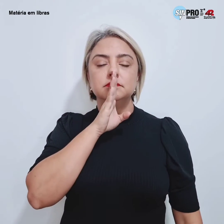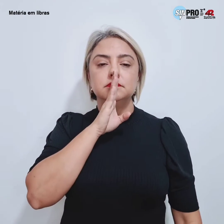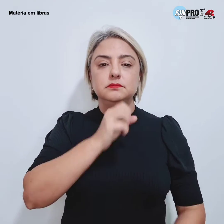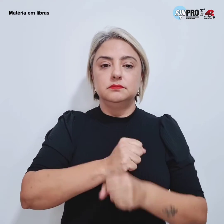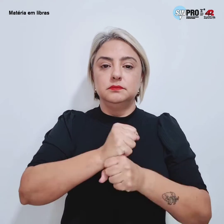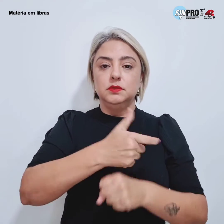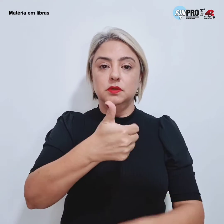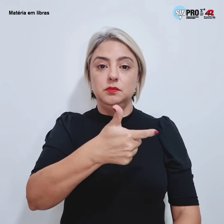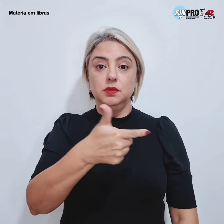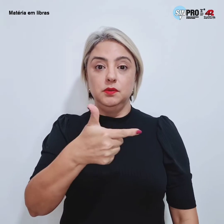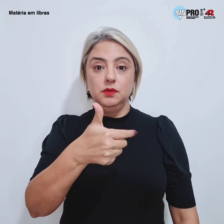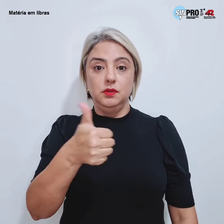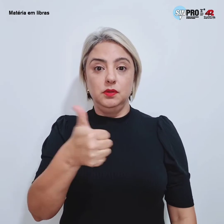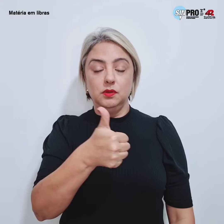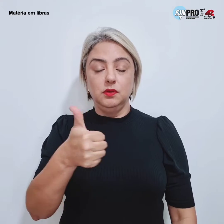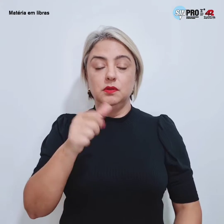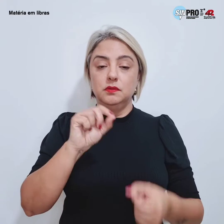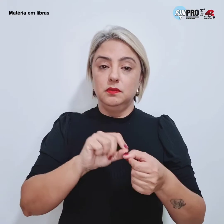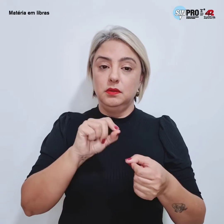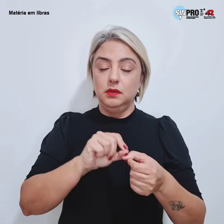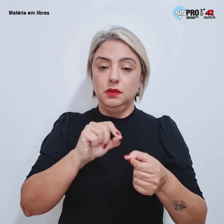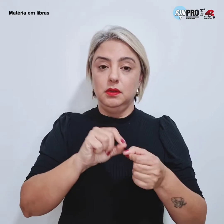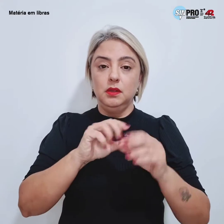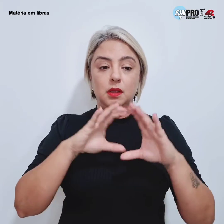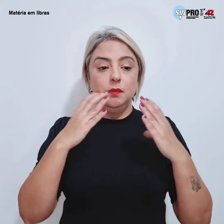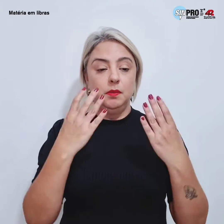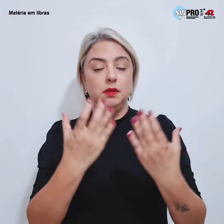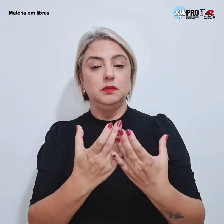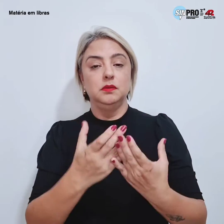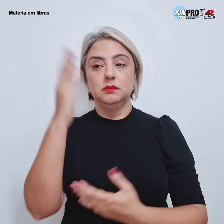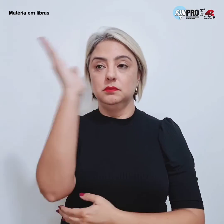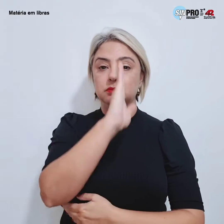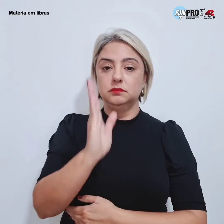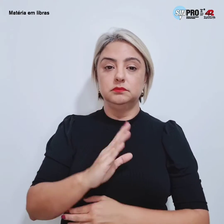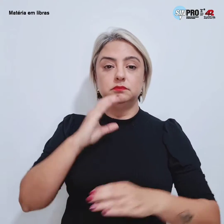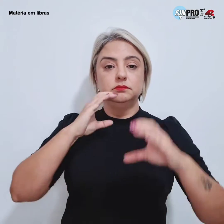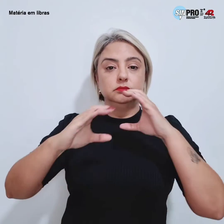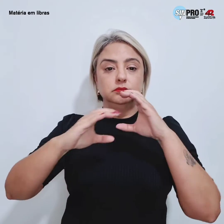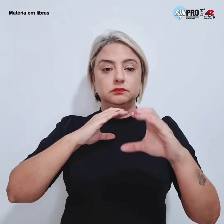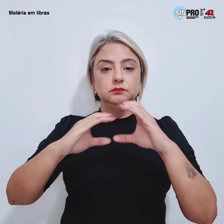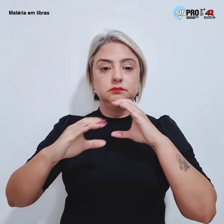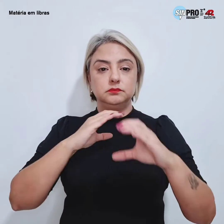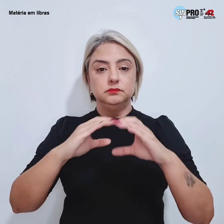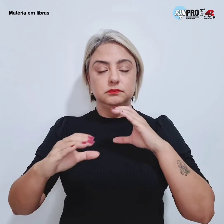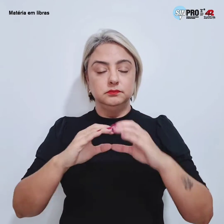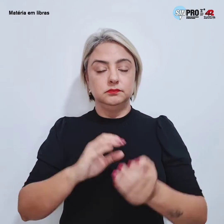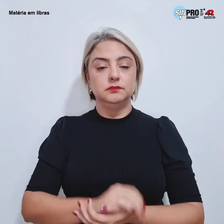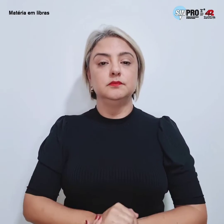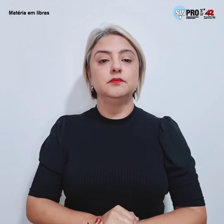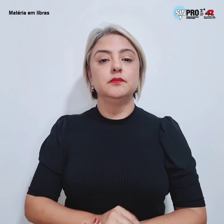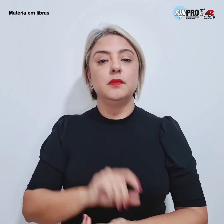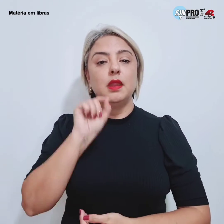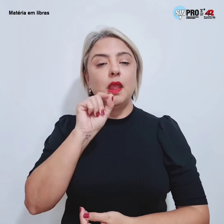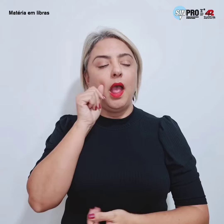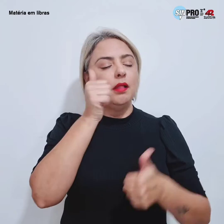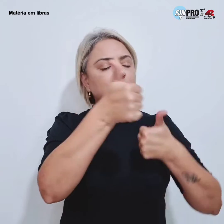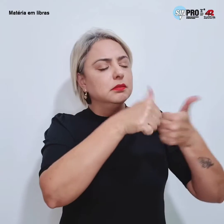2011, realizado pelo Coletivo Brasil de Comunicação Intervozes, a análise de cerca